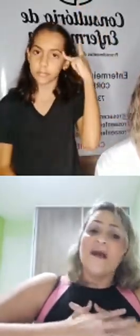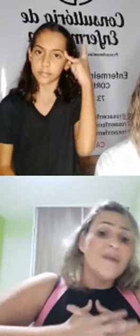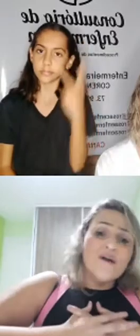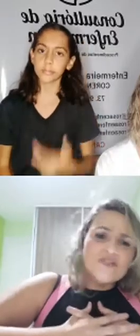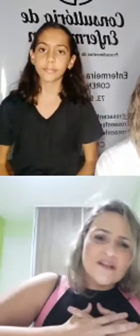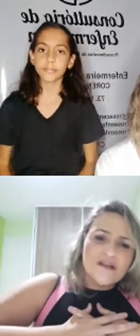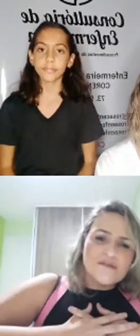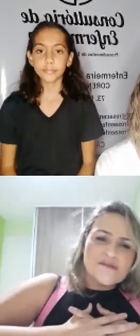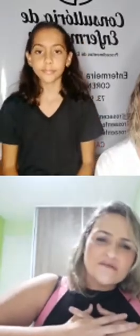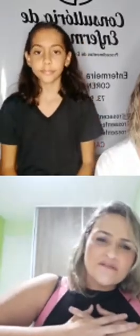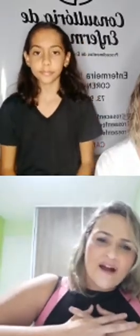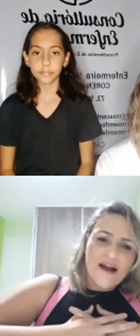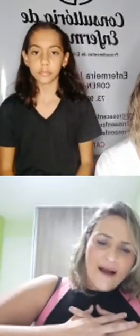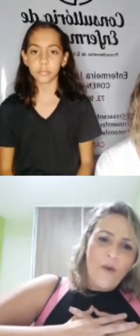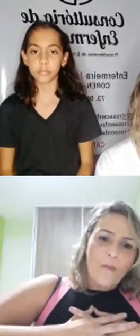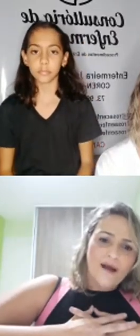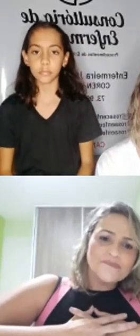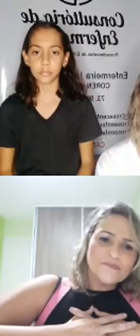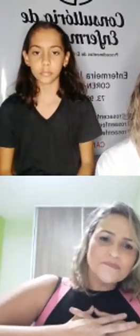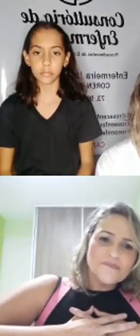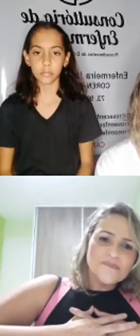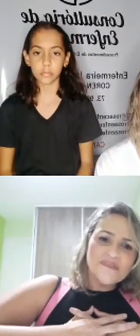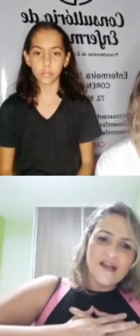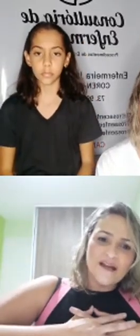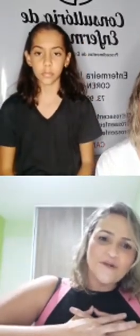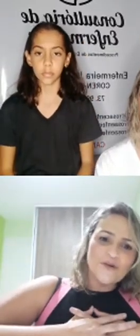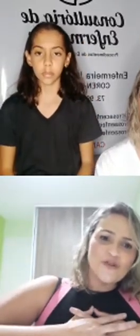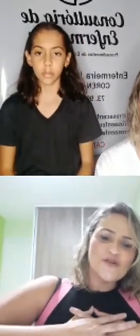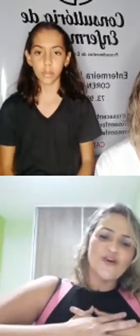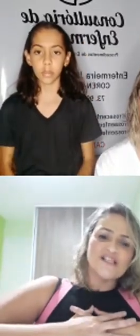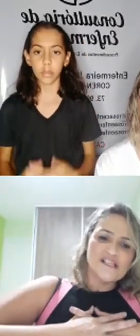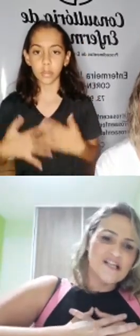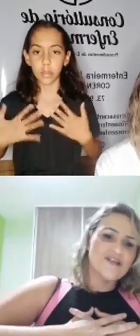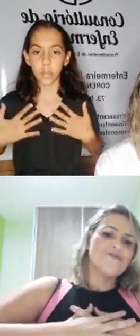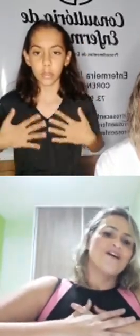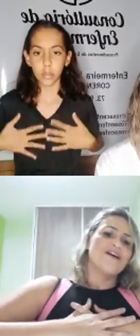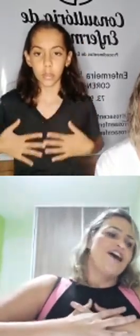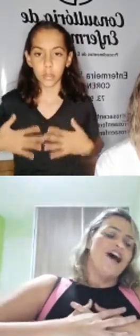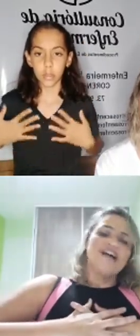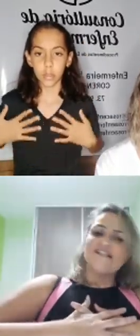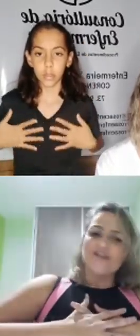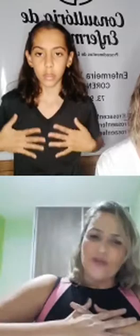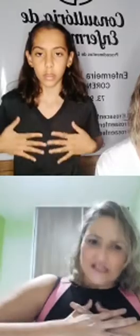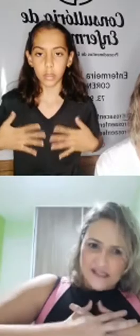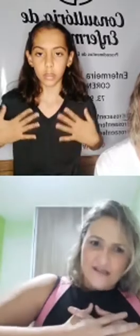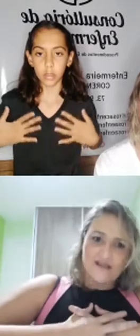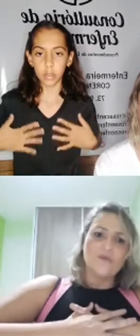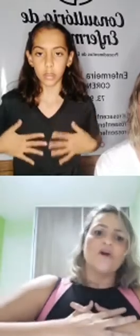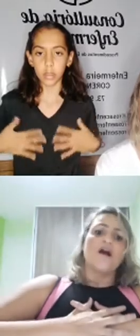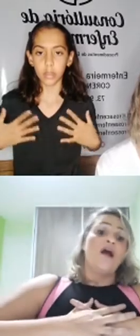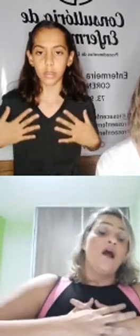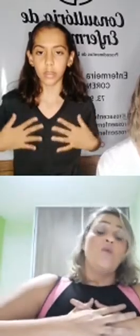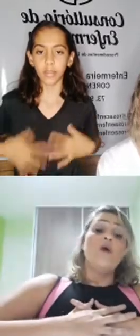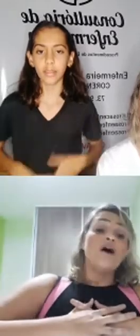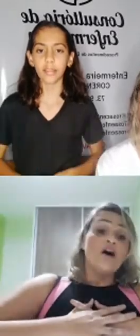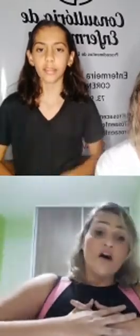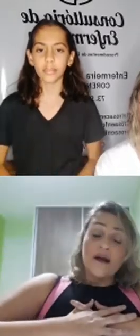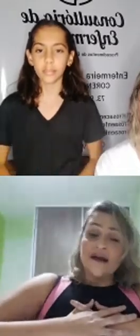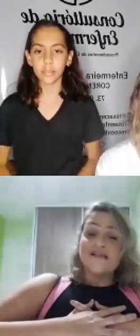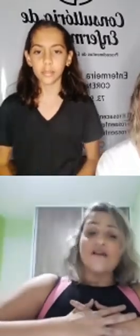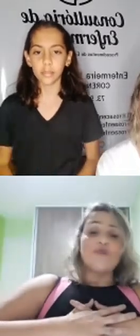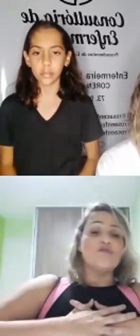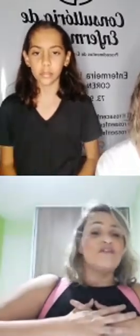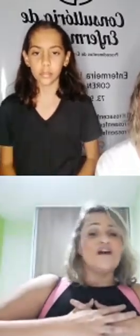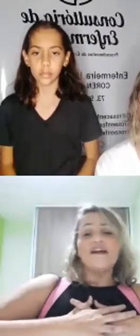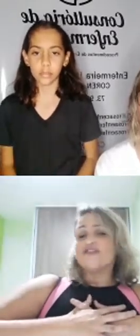que a mão de Deus vai acalmar o nosso coração, a situação. Uma hora